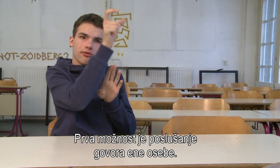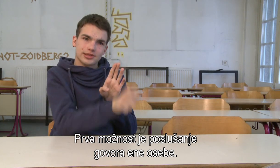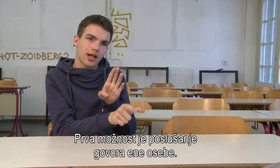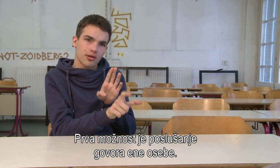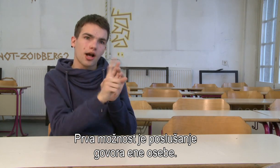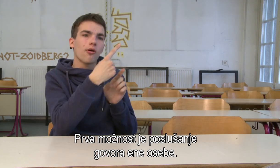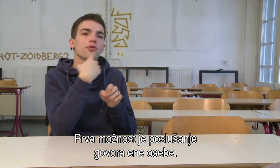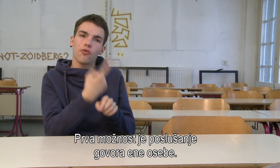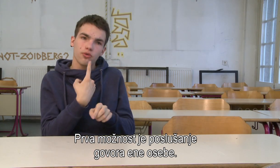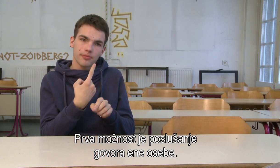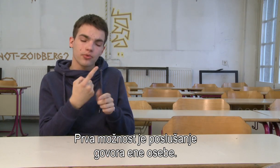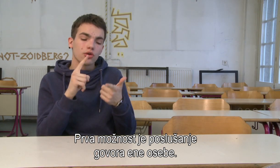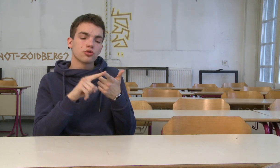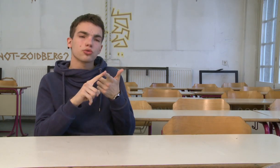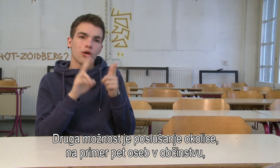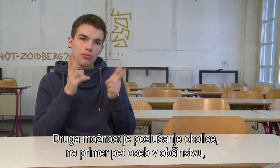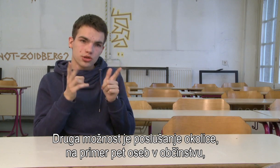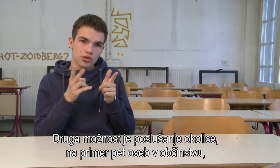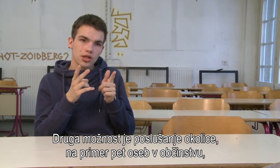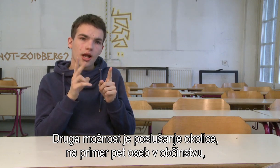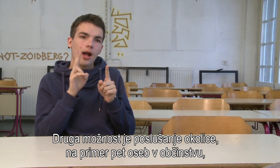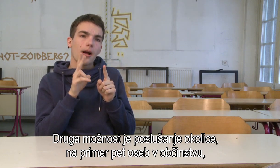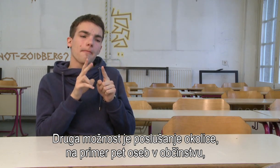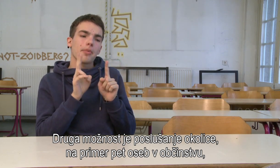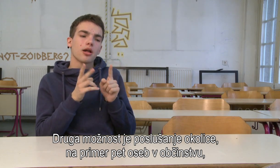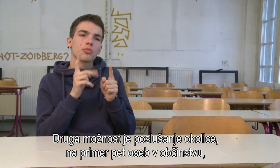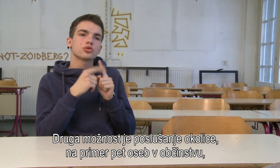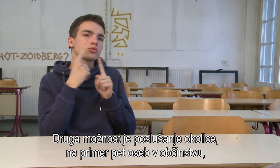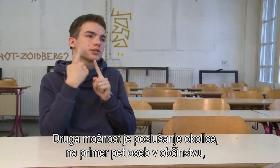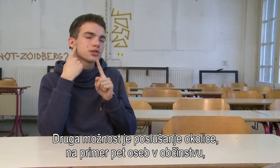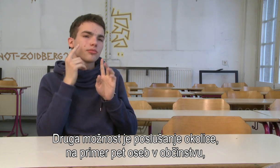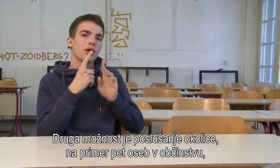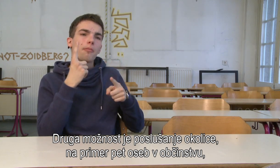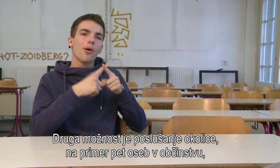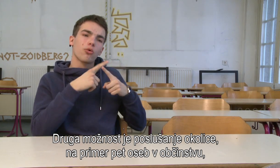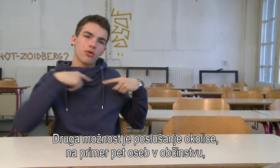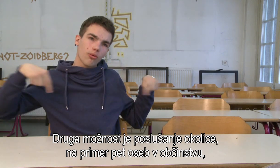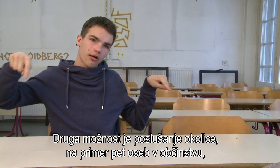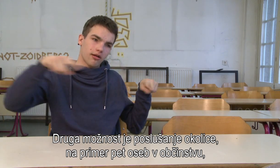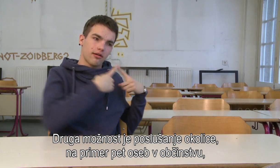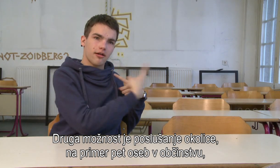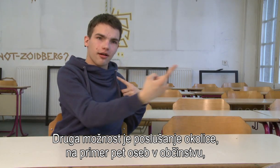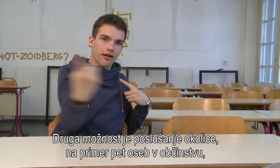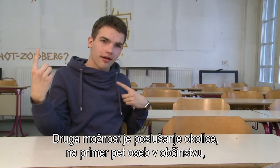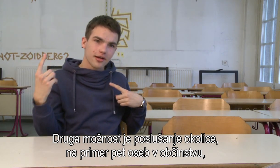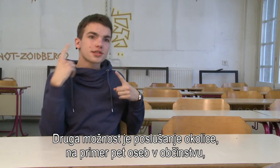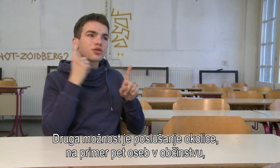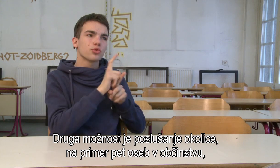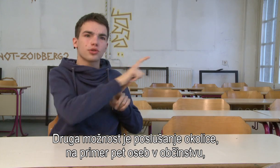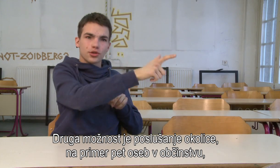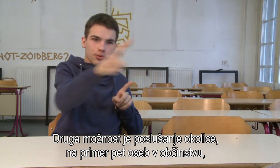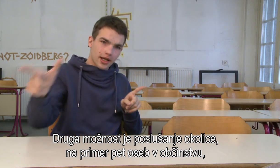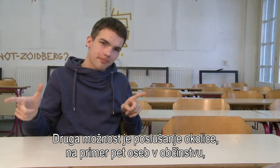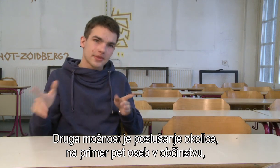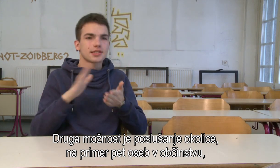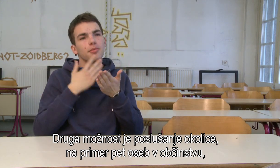samo oseba, kaj on govori. Druga možnost pa je možnost tudi slišim polkrog. Slišim